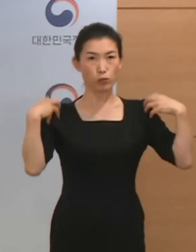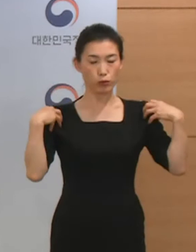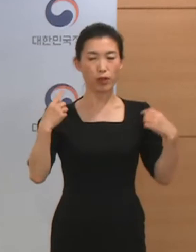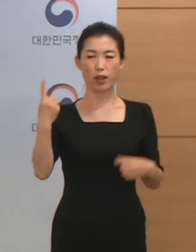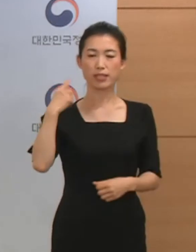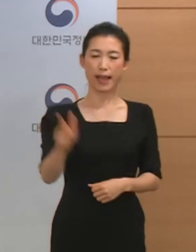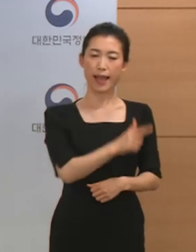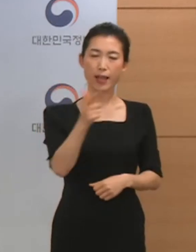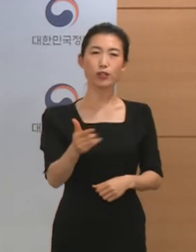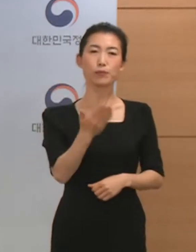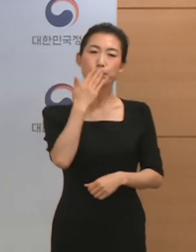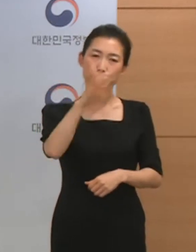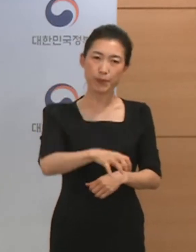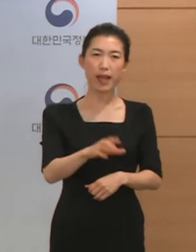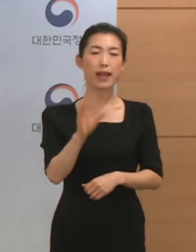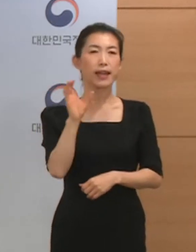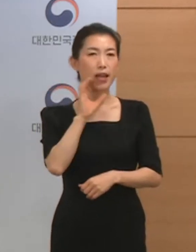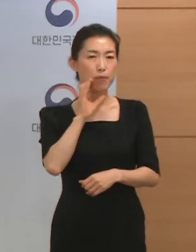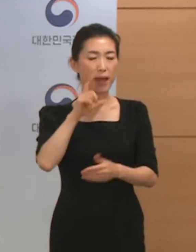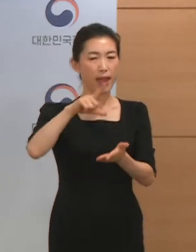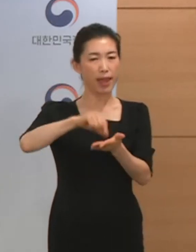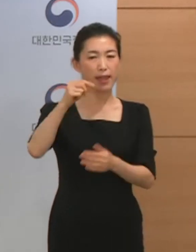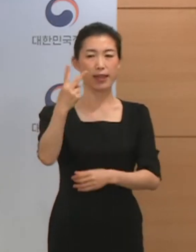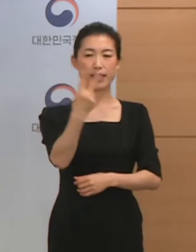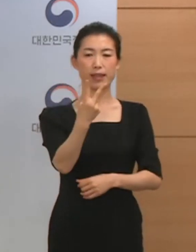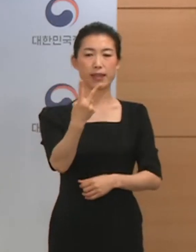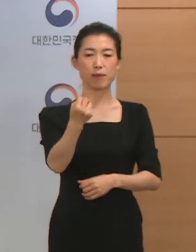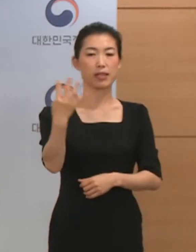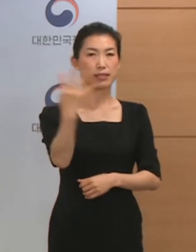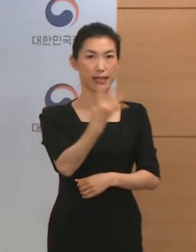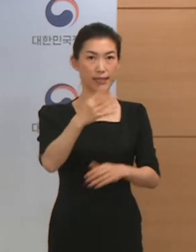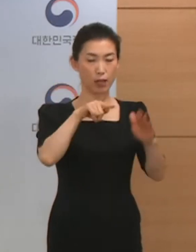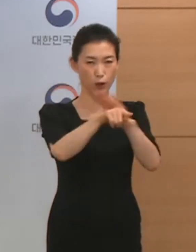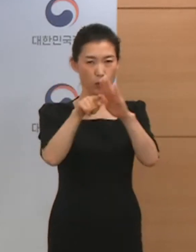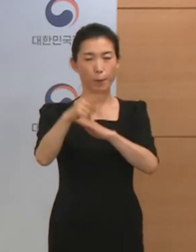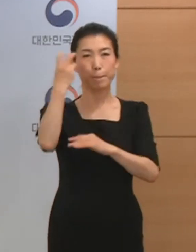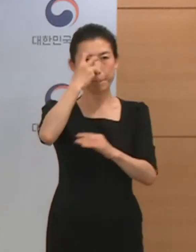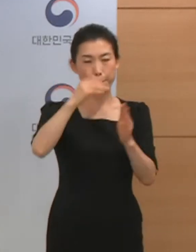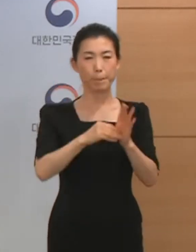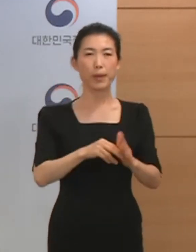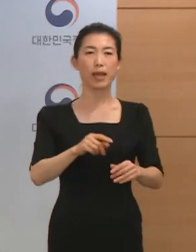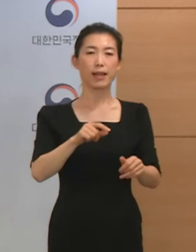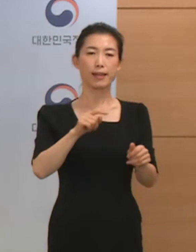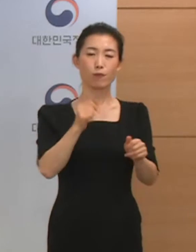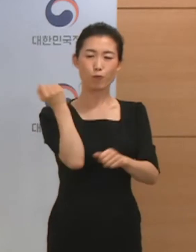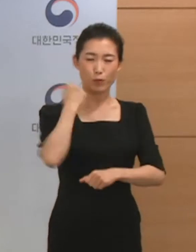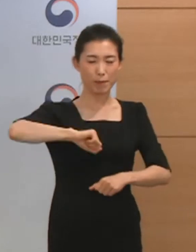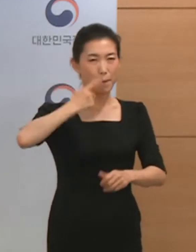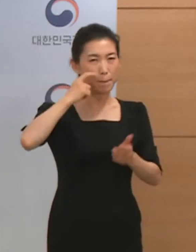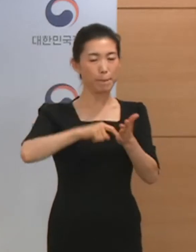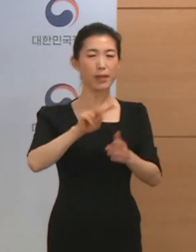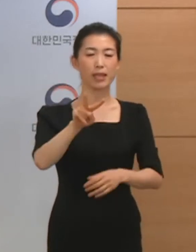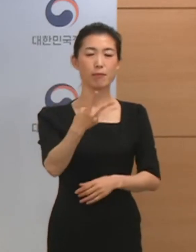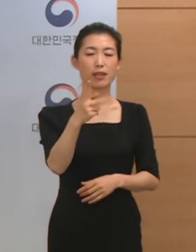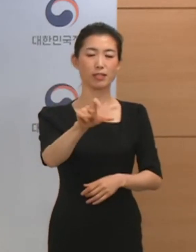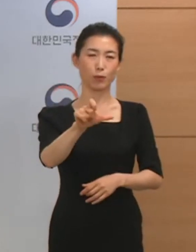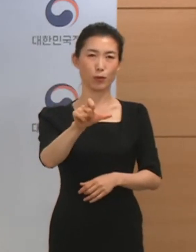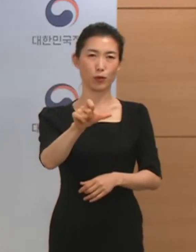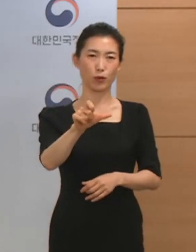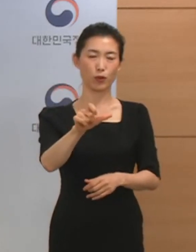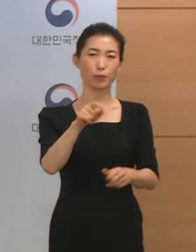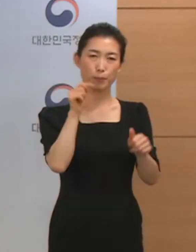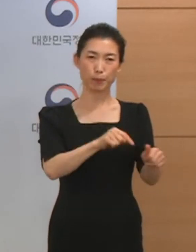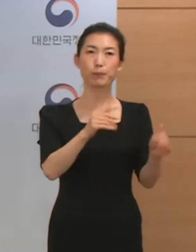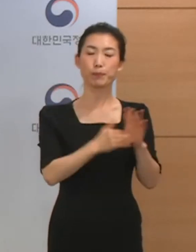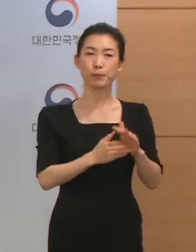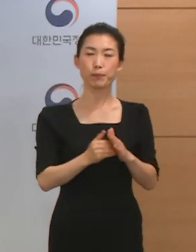하루 식당, 카페 등 24,000여 개소를 점검하였고 215건의 방역수칙 위반을 적발하였습니다.